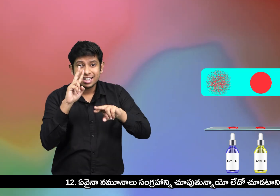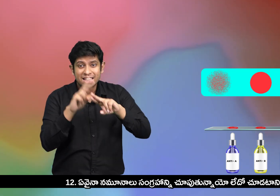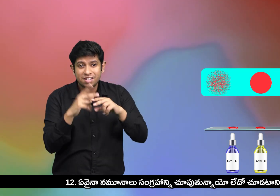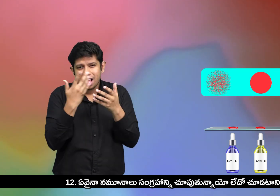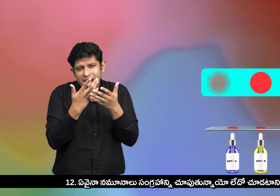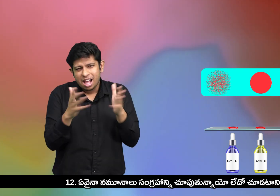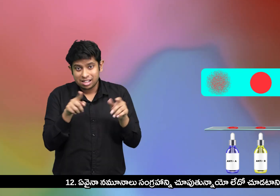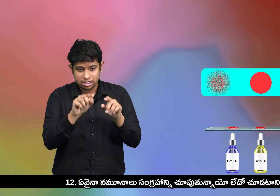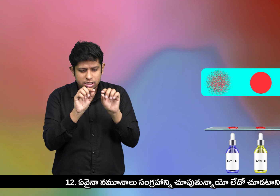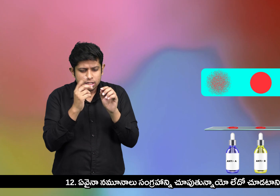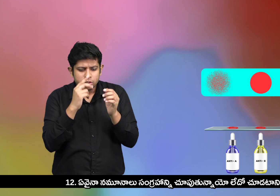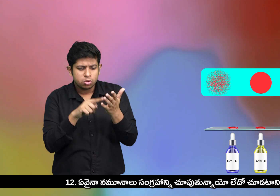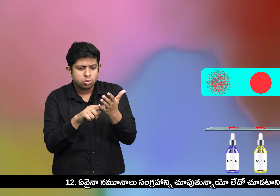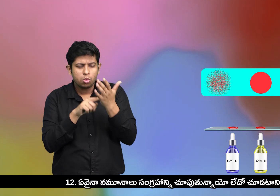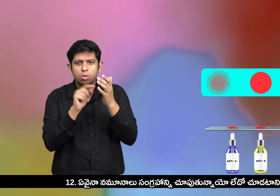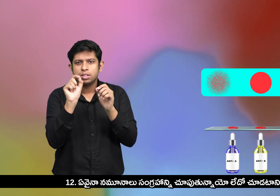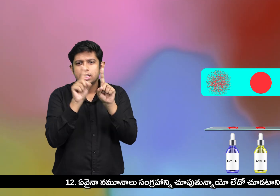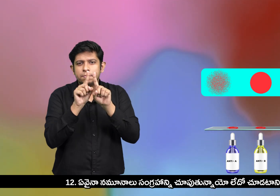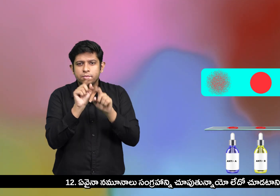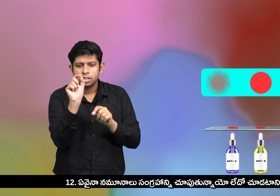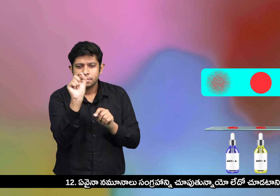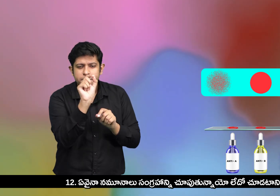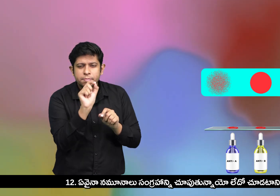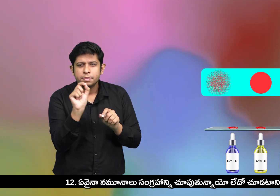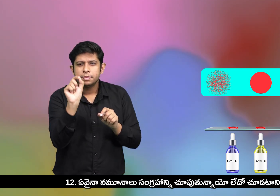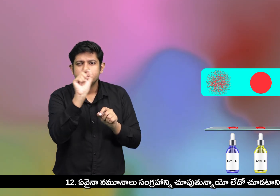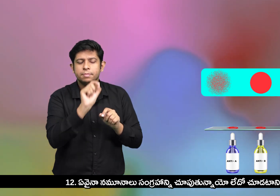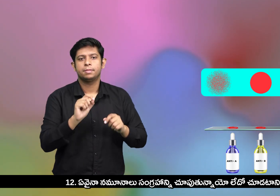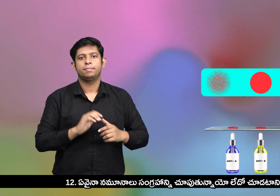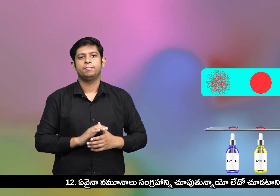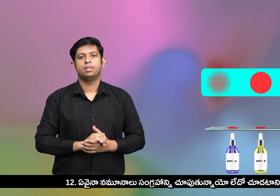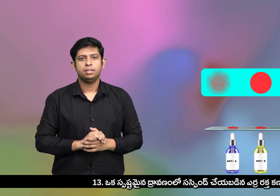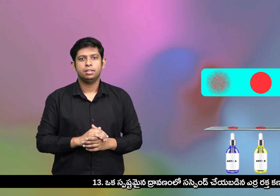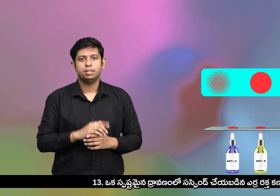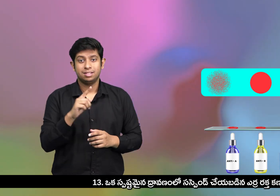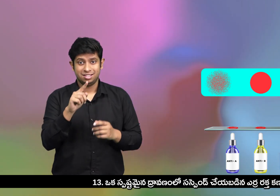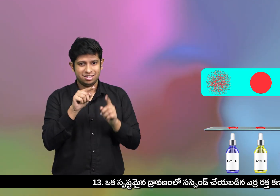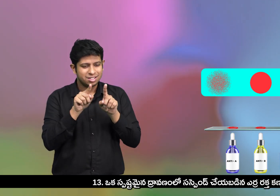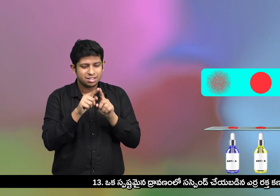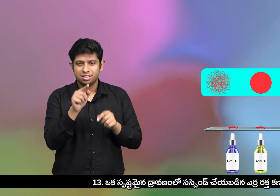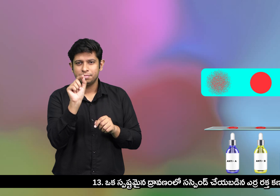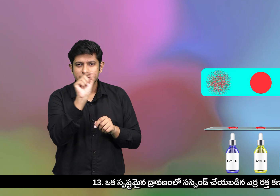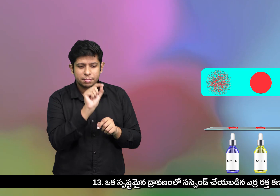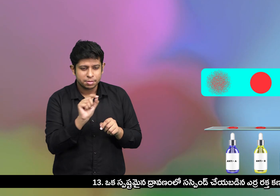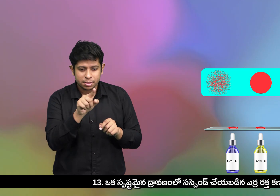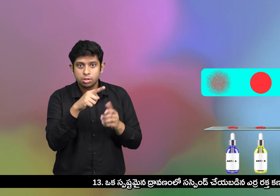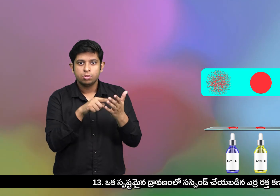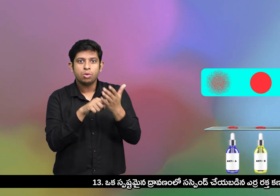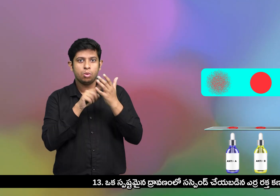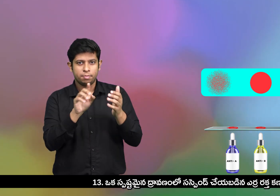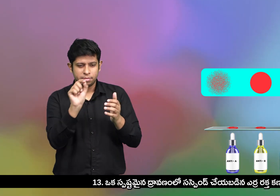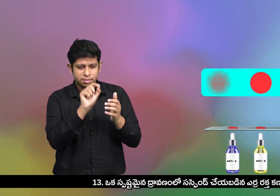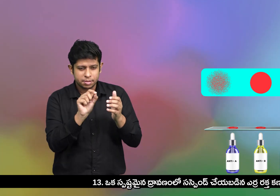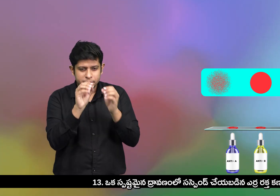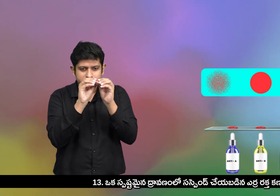ఏవైనా నమూనాలు సంగ్రహాన్ని చూపుతున్నాయో లేదో చూడటానికి చూడండి. 13 ఒక స్పష్టమైన